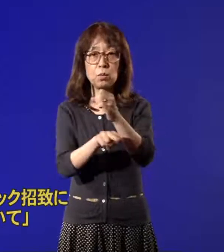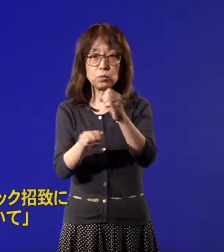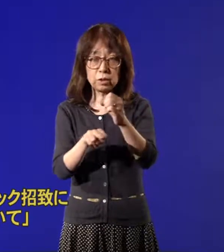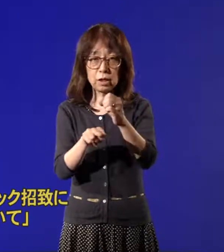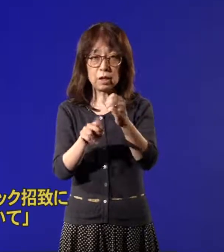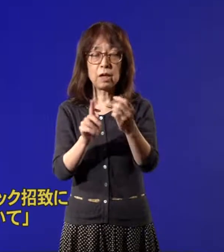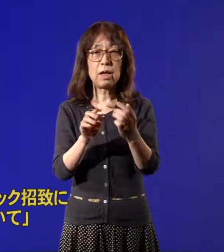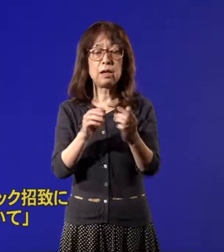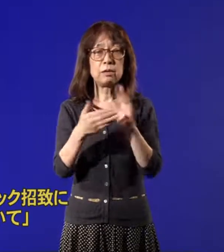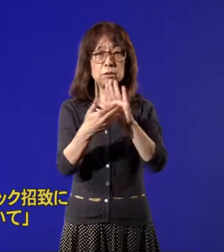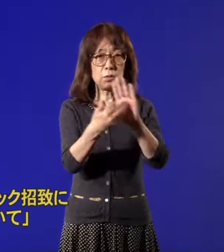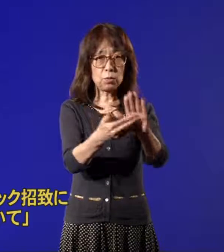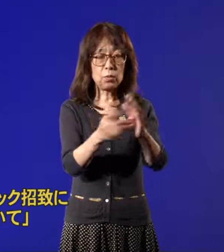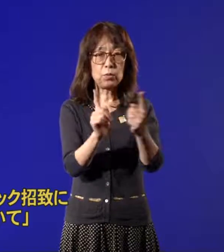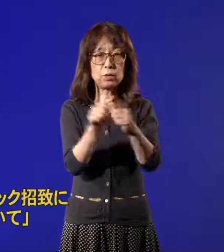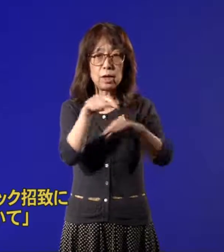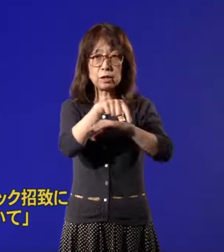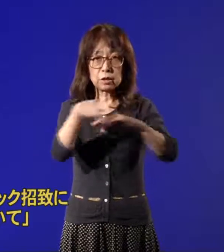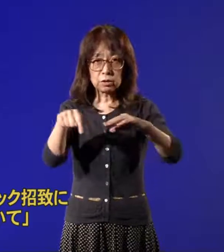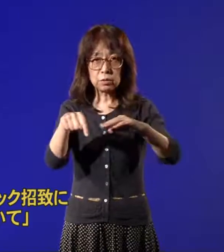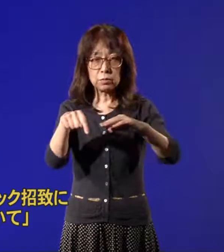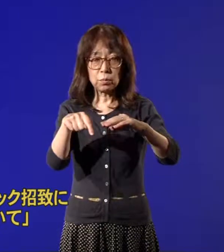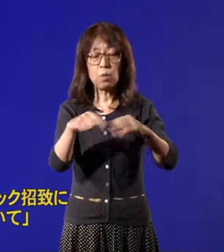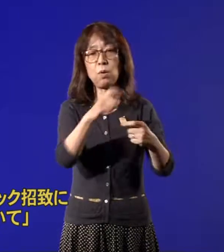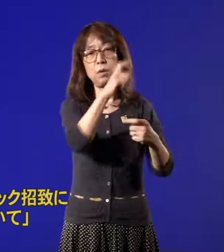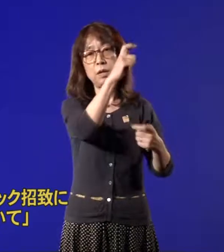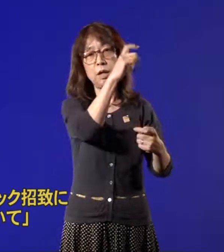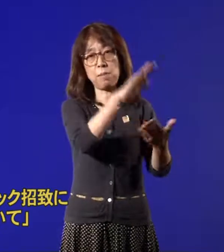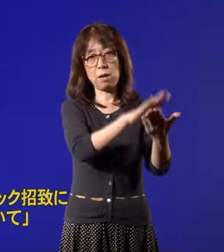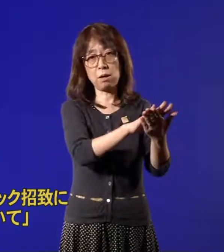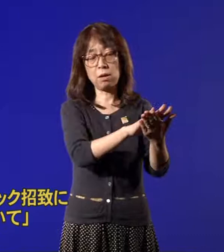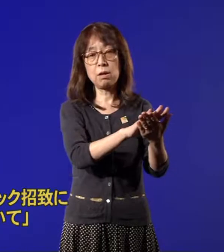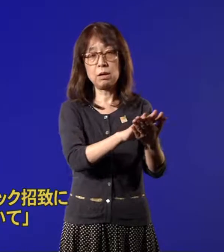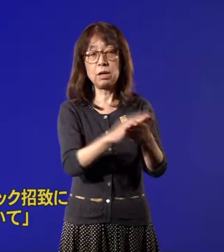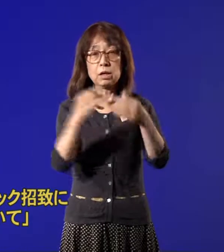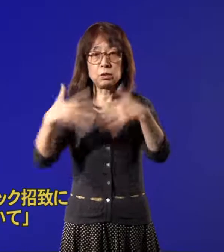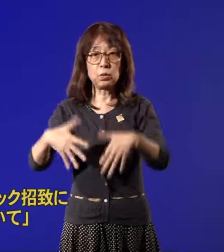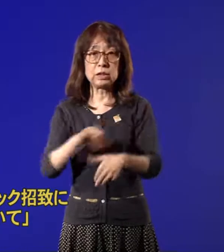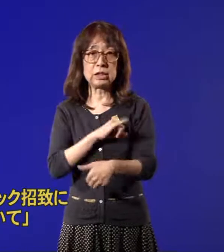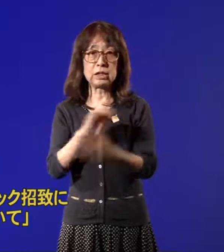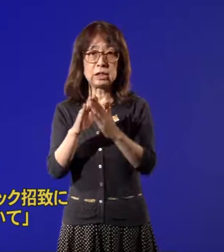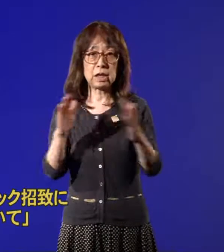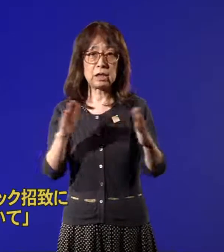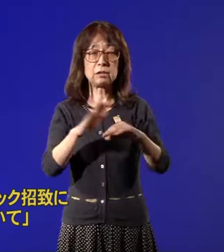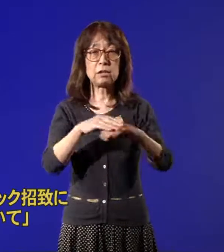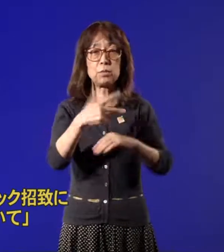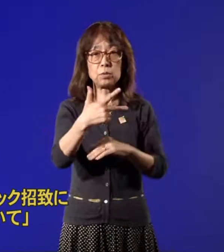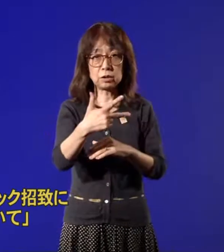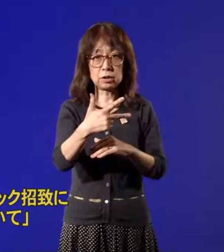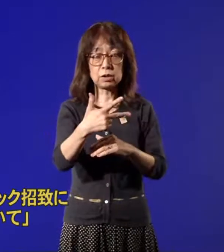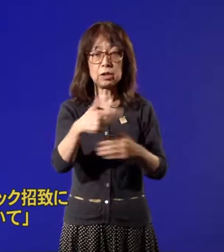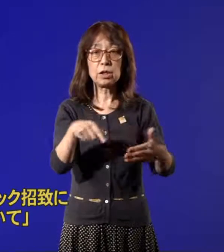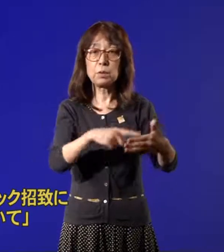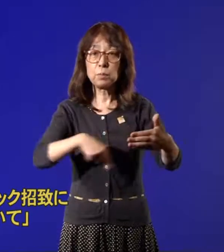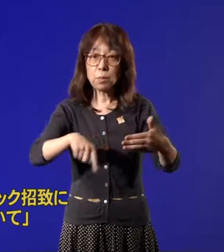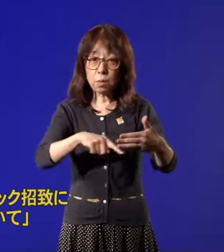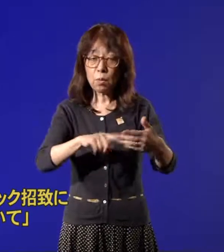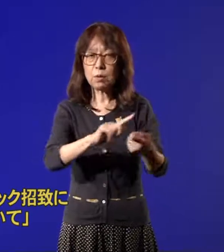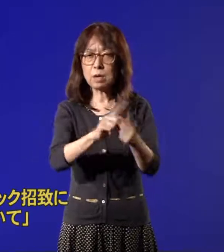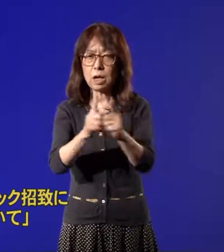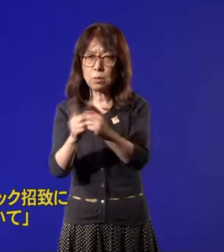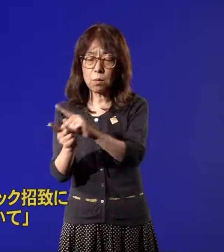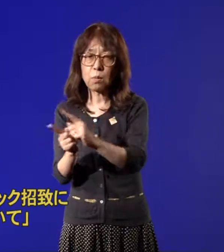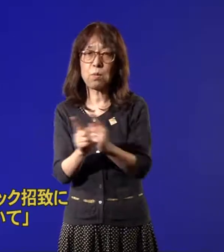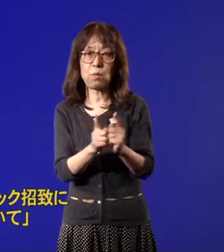きなテーマになってまいりますので、まずは今組織委員会、そして私ども札幌市もこういった対応